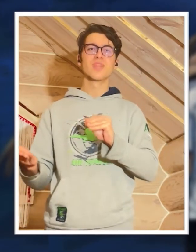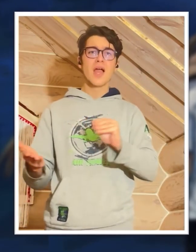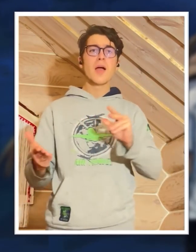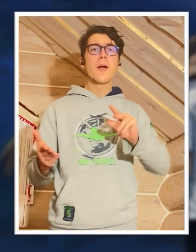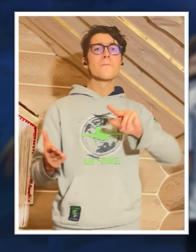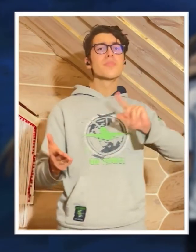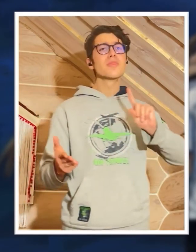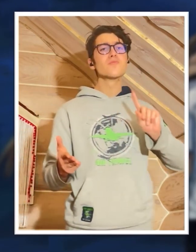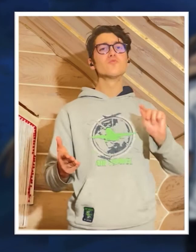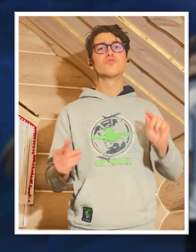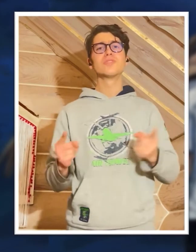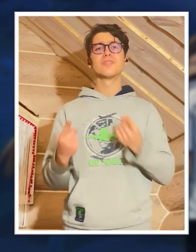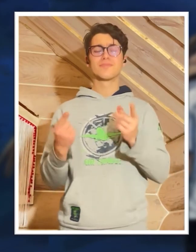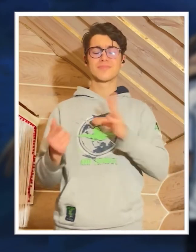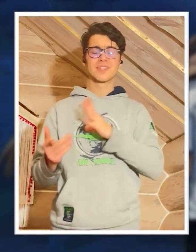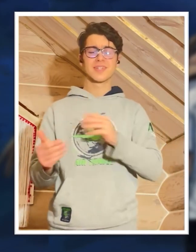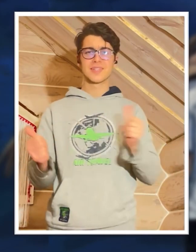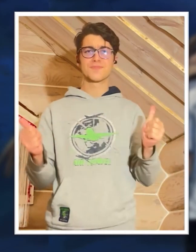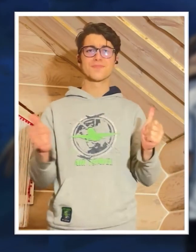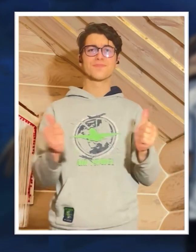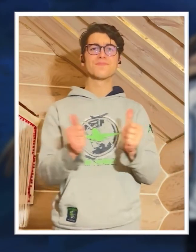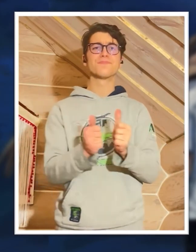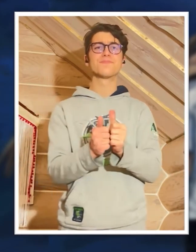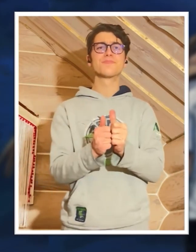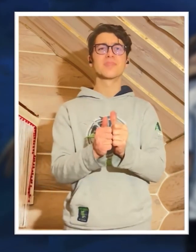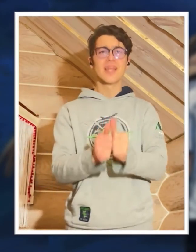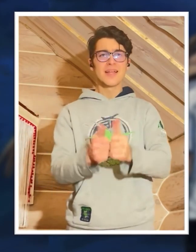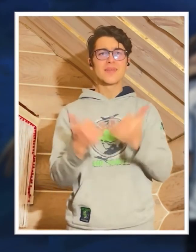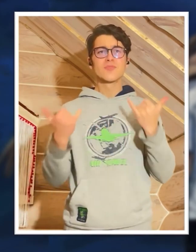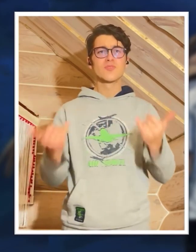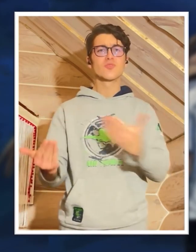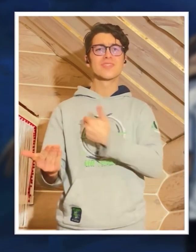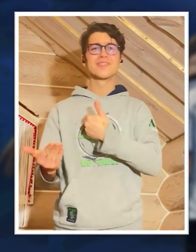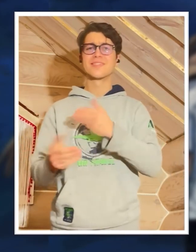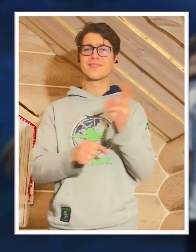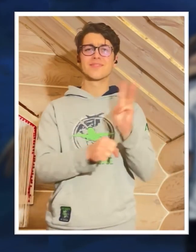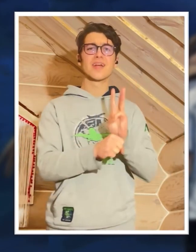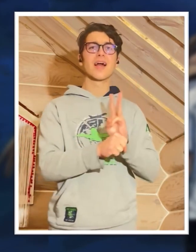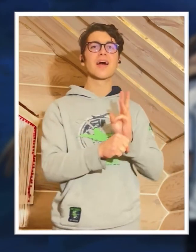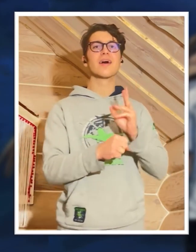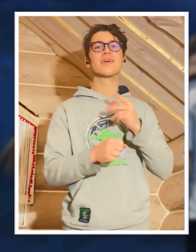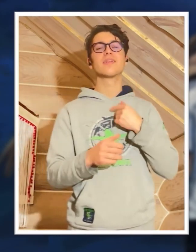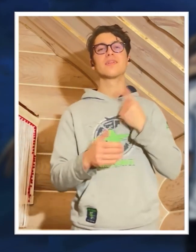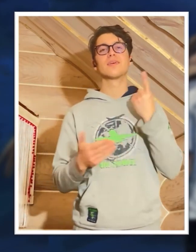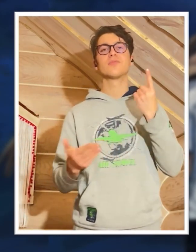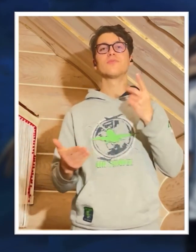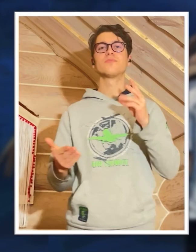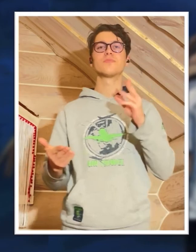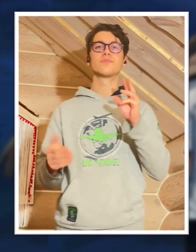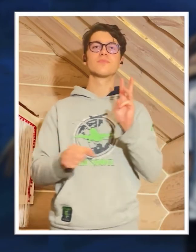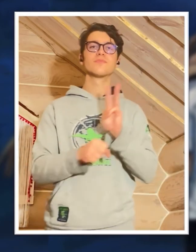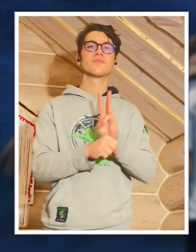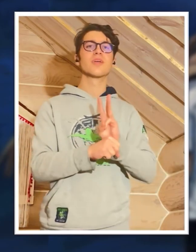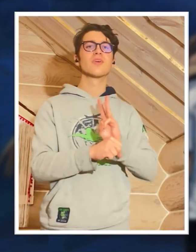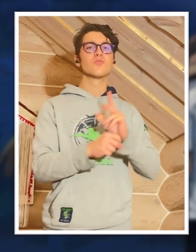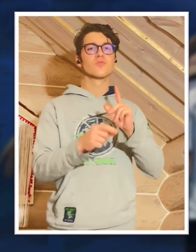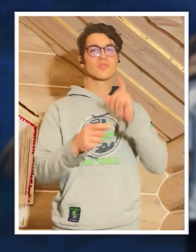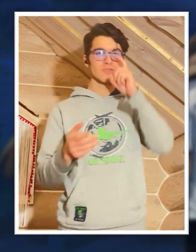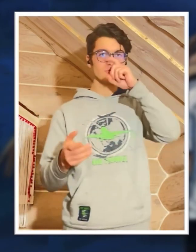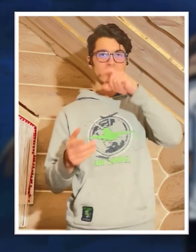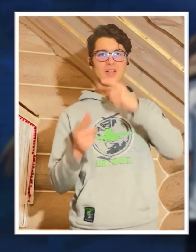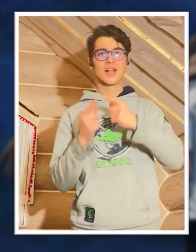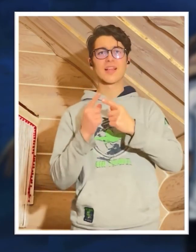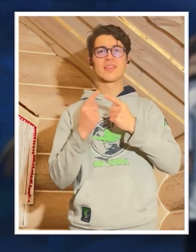все потому что был рядом. Теперь хожу на фильмы, я одна в кино